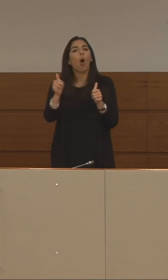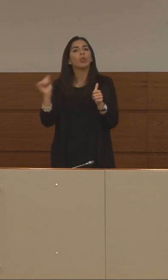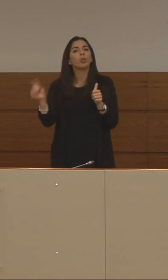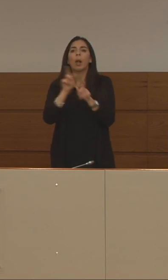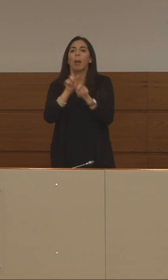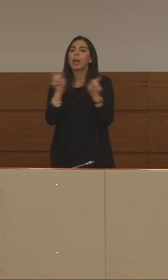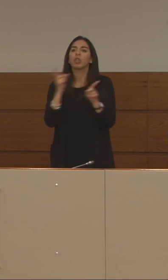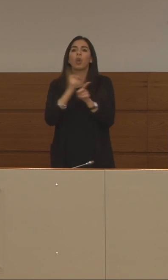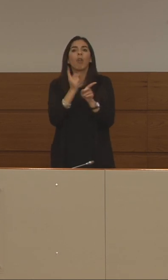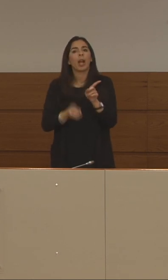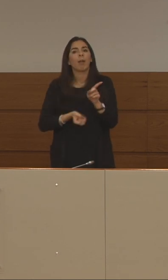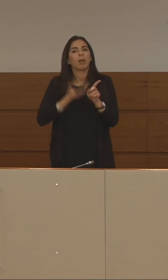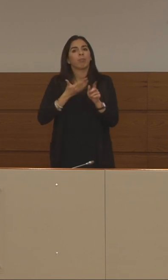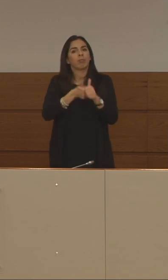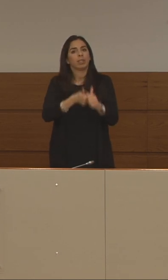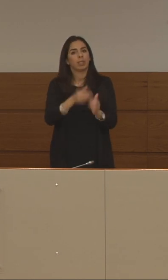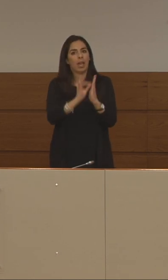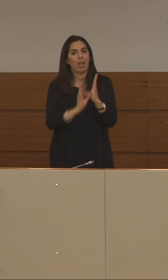di noi